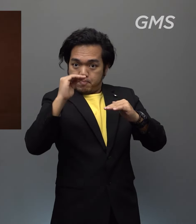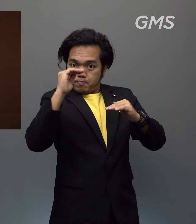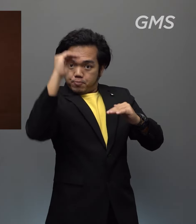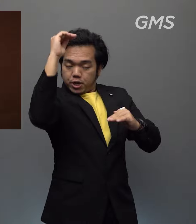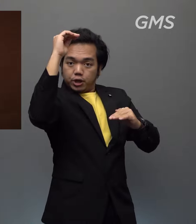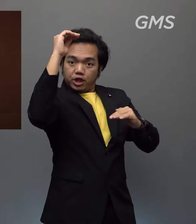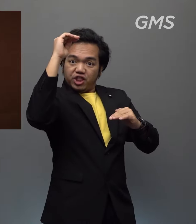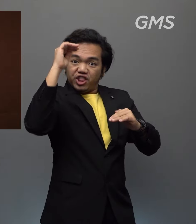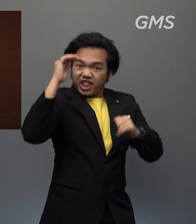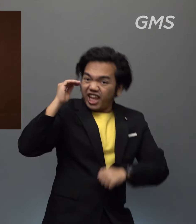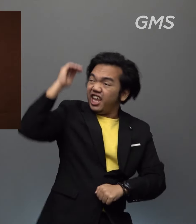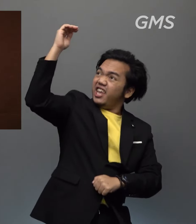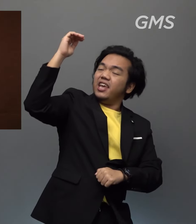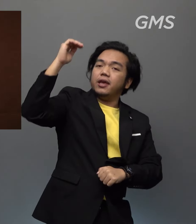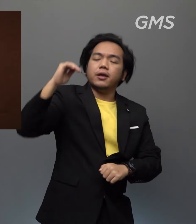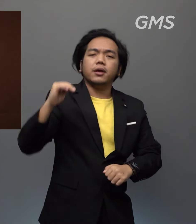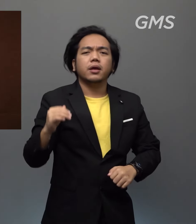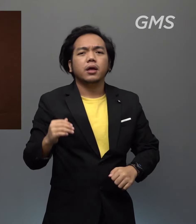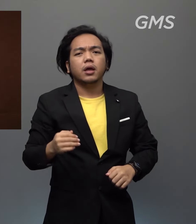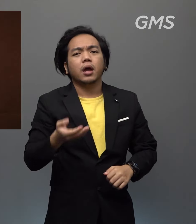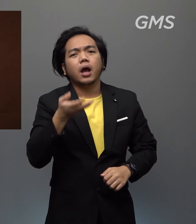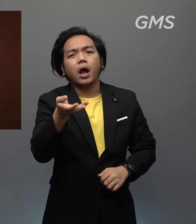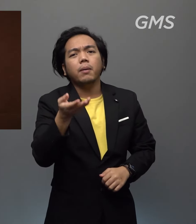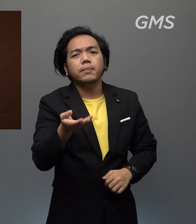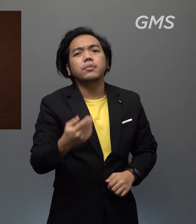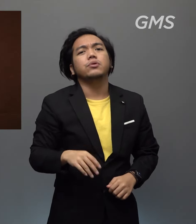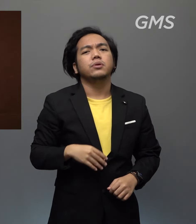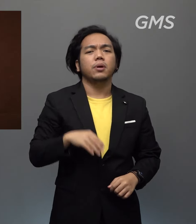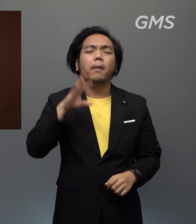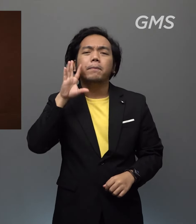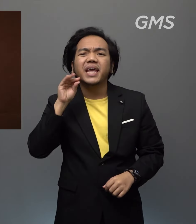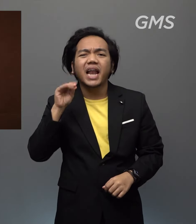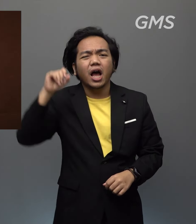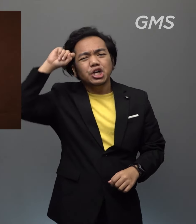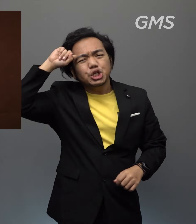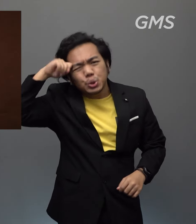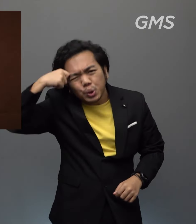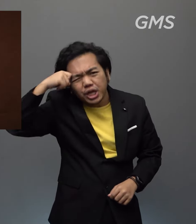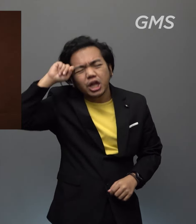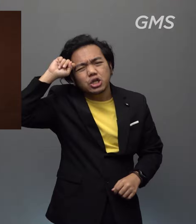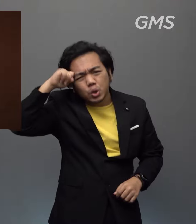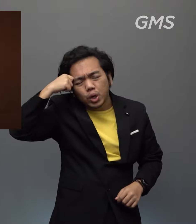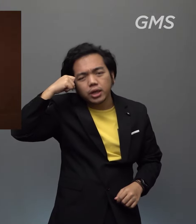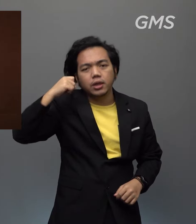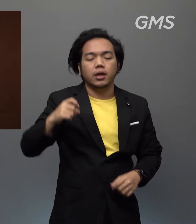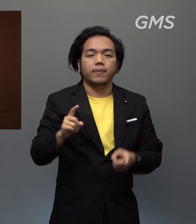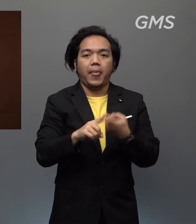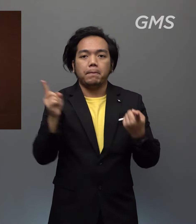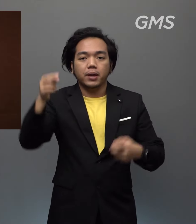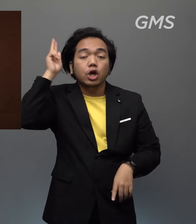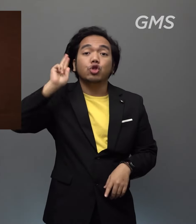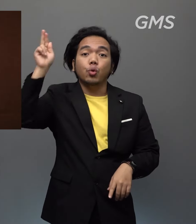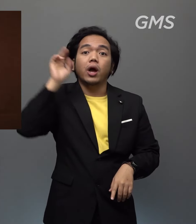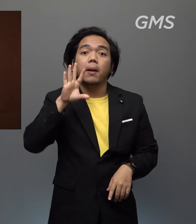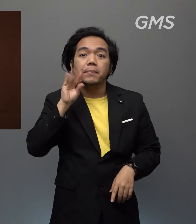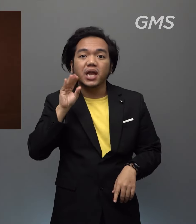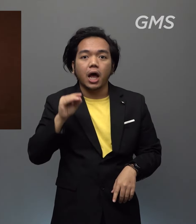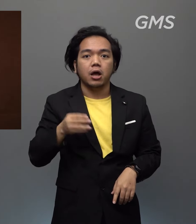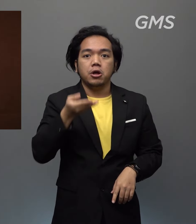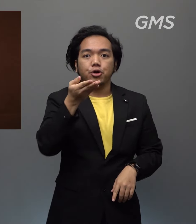ini sulit, susah. Lalu Tuhan berfirman kepadamu, persiapkan dirimu. Lebarkan tendamu,